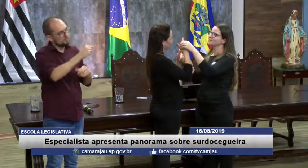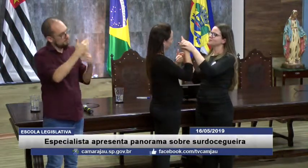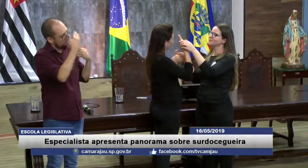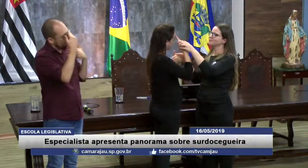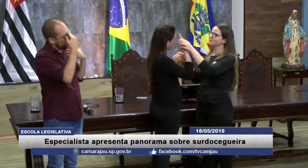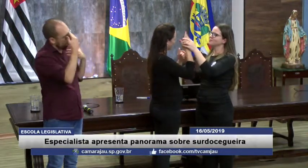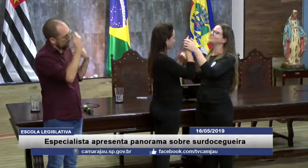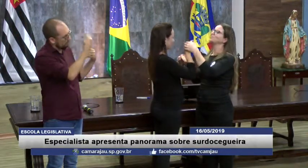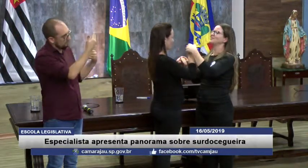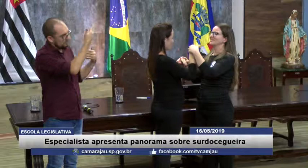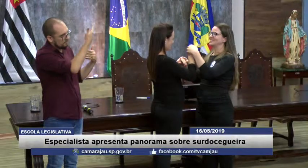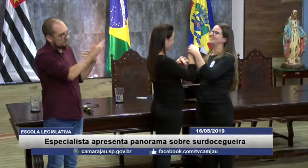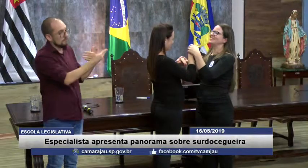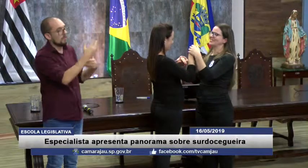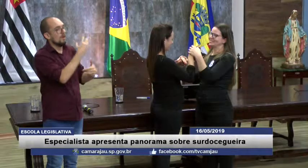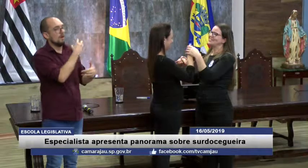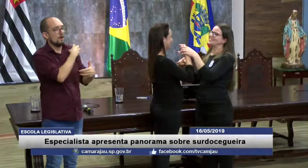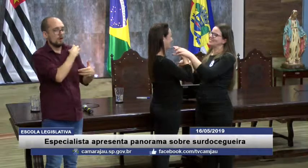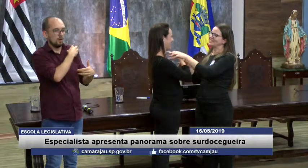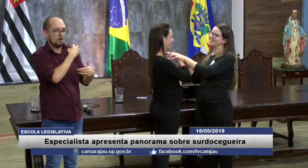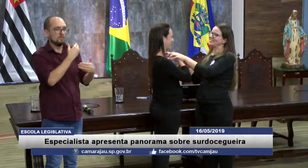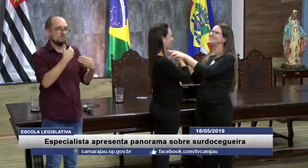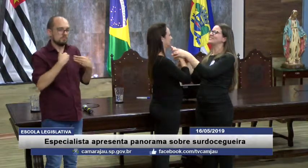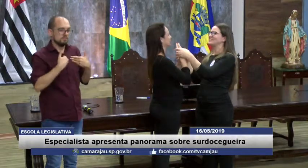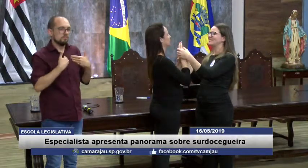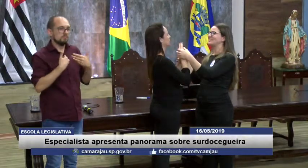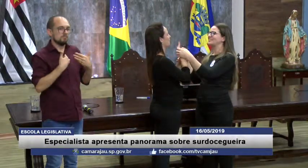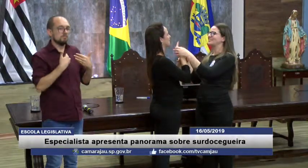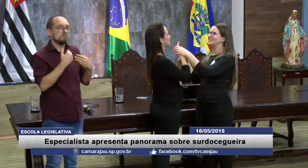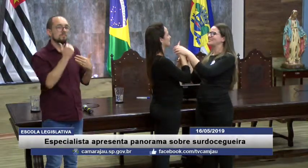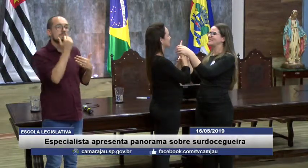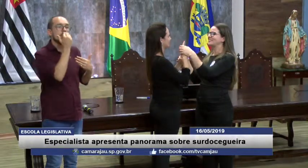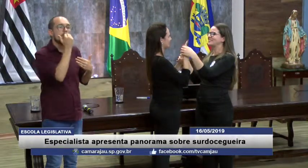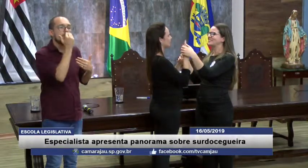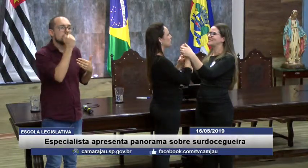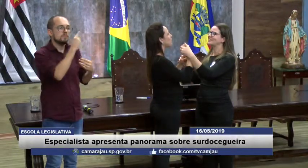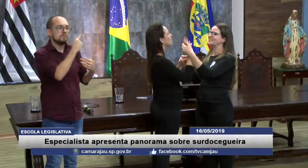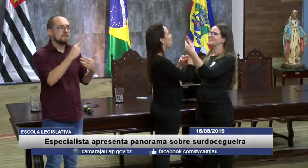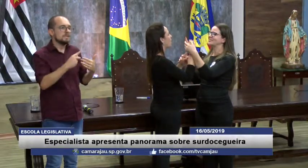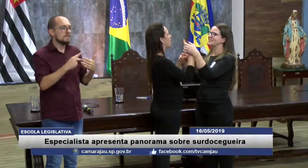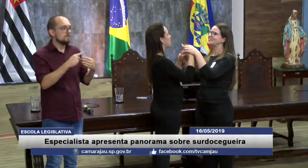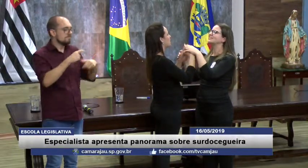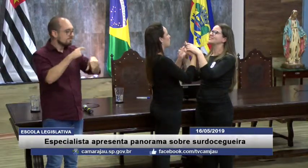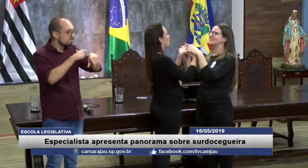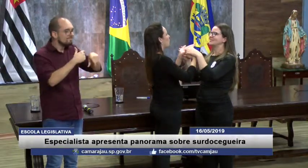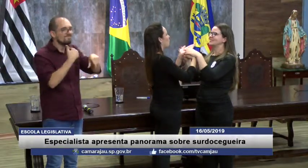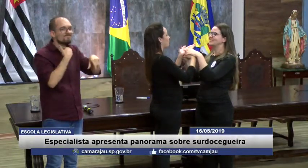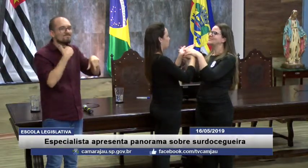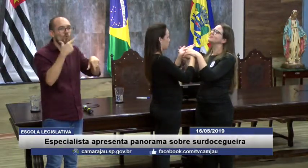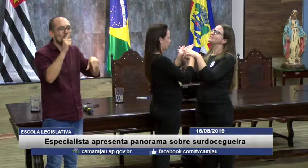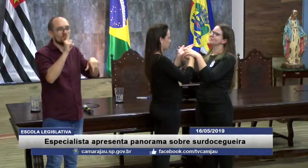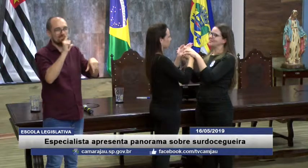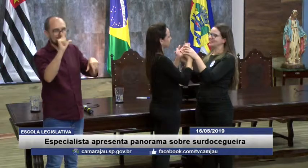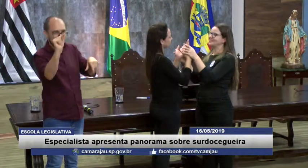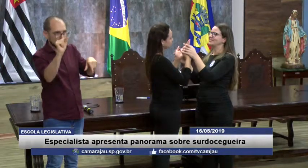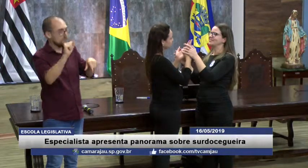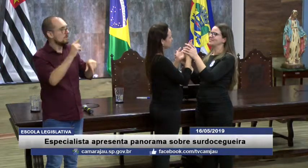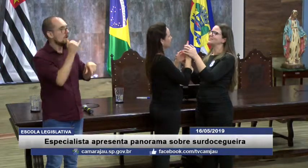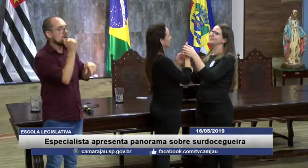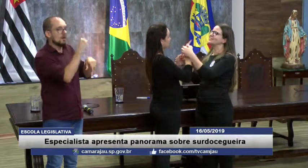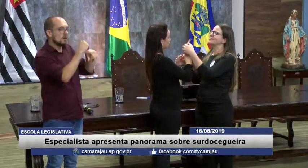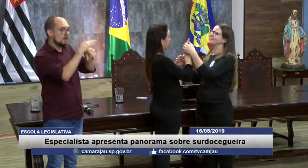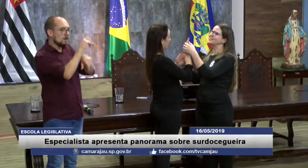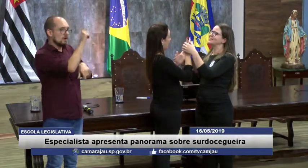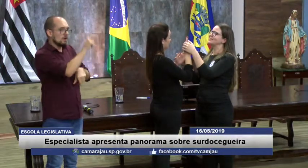Lara, dizer aqui que em nome do presidente, ele tinha um outro compromisso, precisou se ausentar, mas até para você saber,